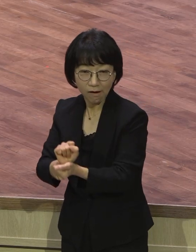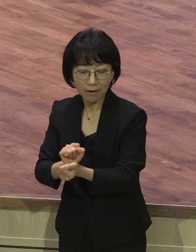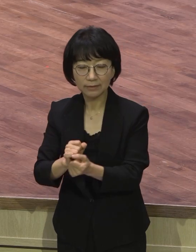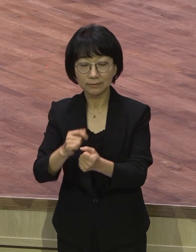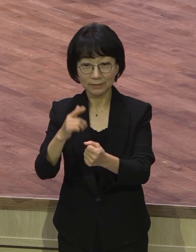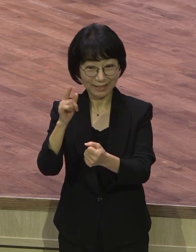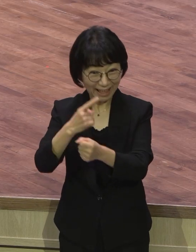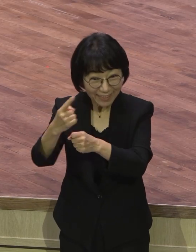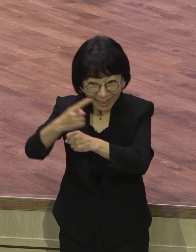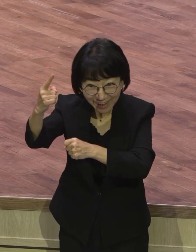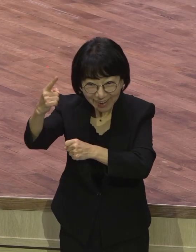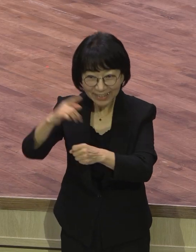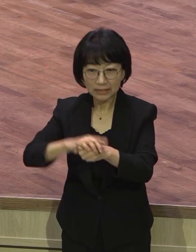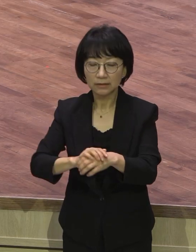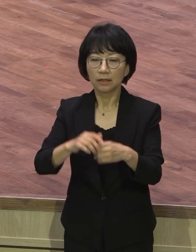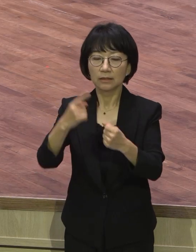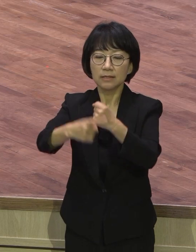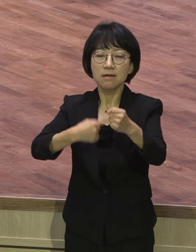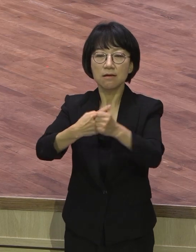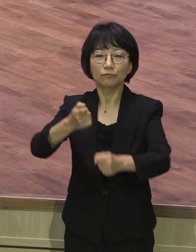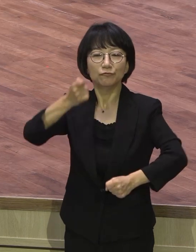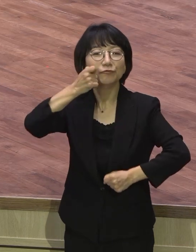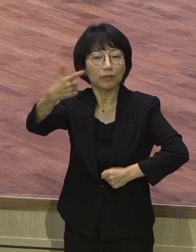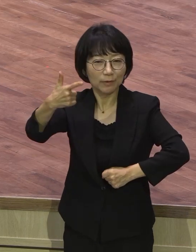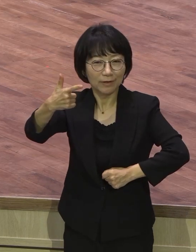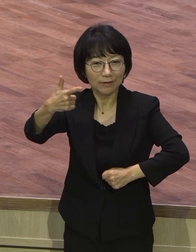지가 1년 6개월이 되었습니다.